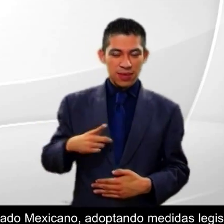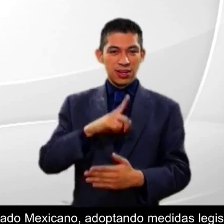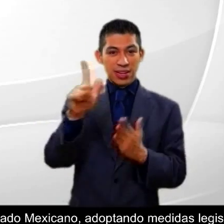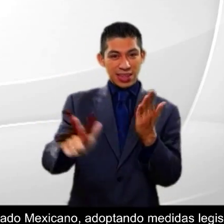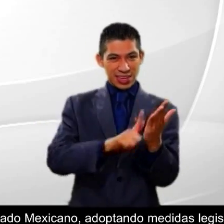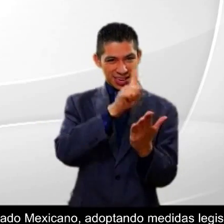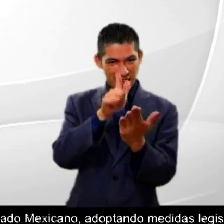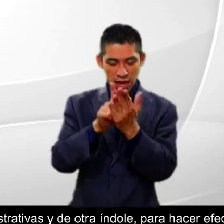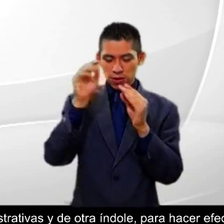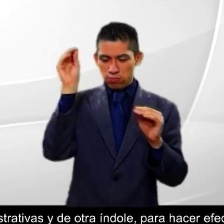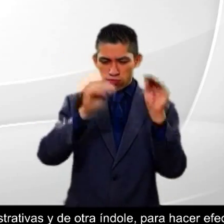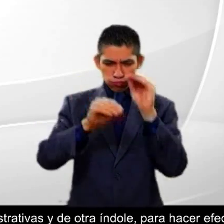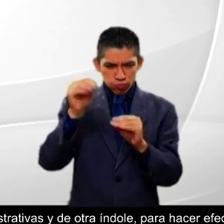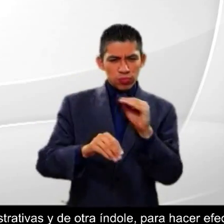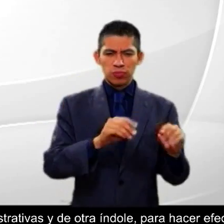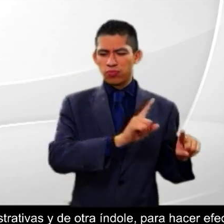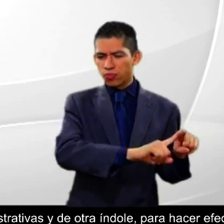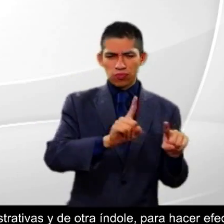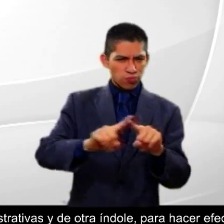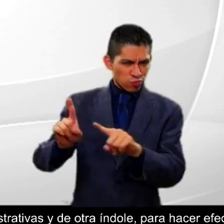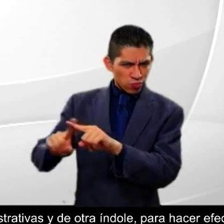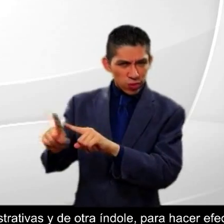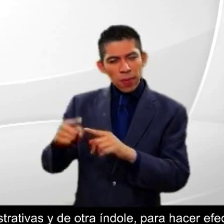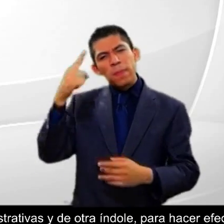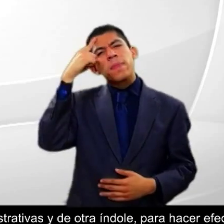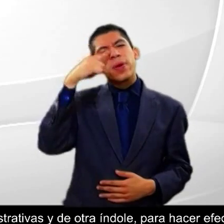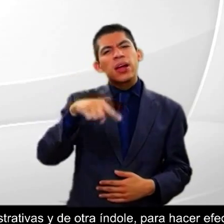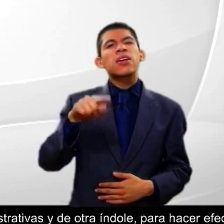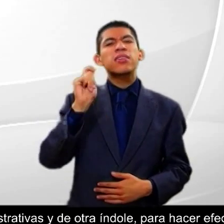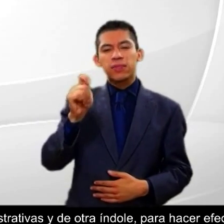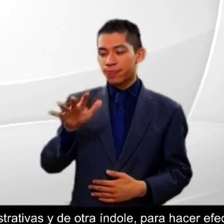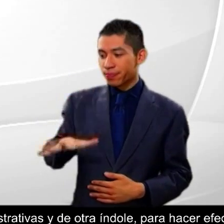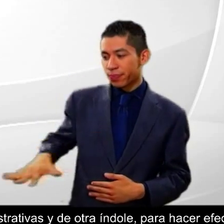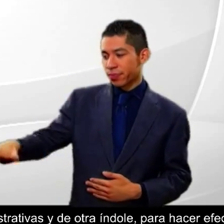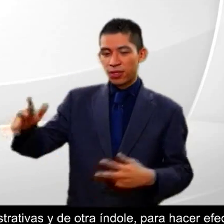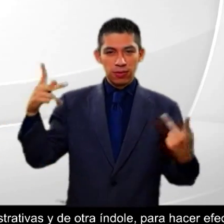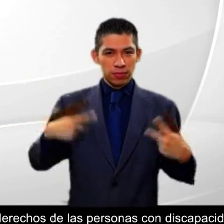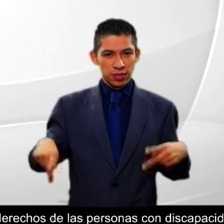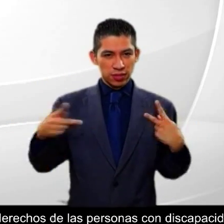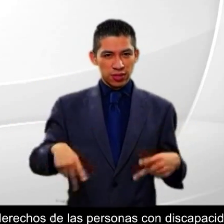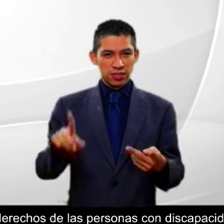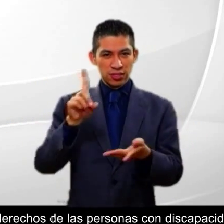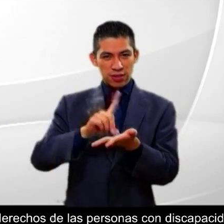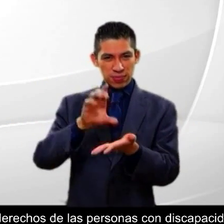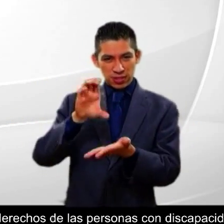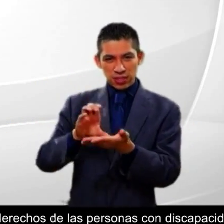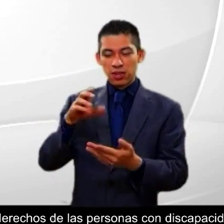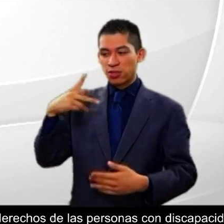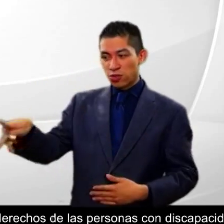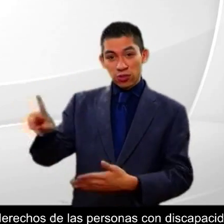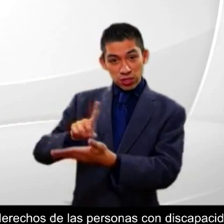legislativas, administrativas y de otra índole para hacer efectivos los derechos de las personas con discapacidad